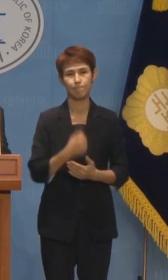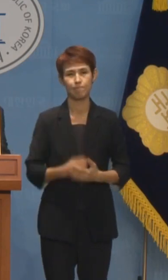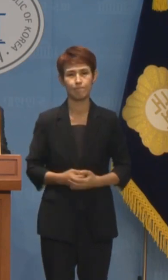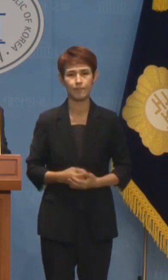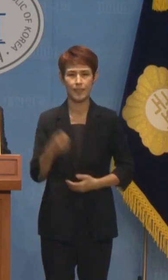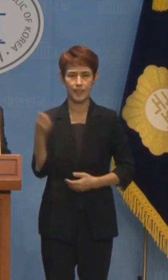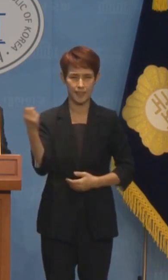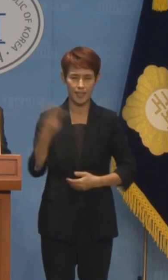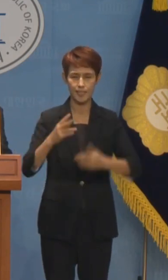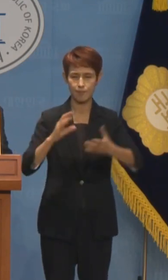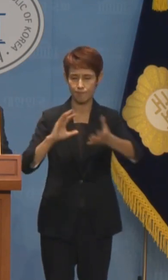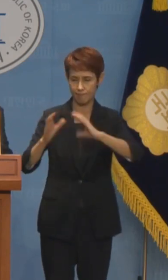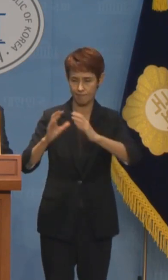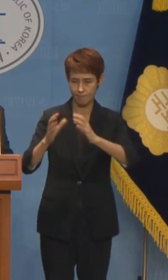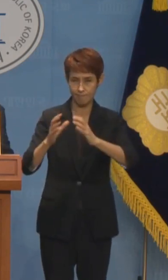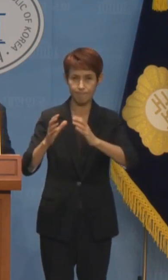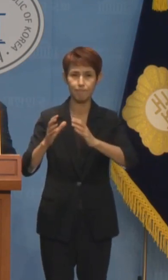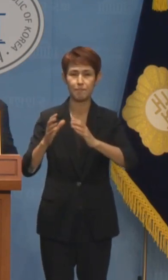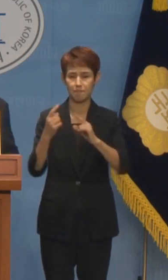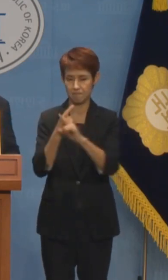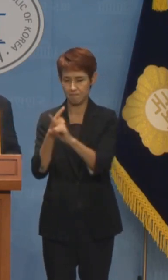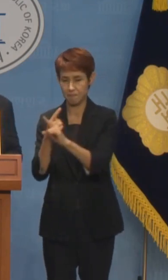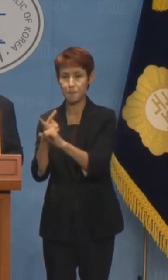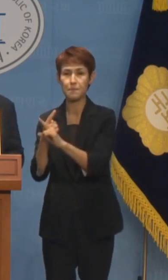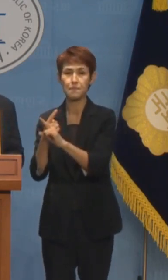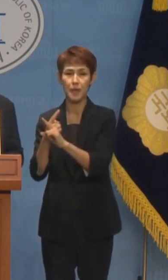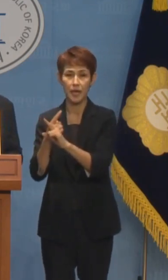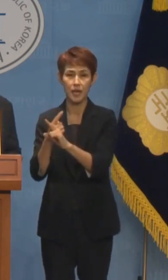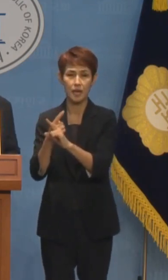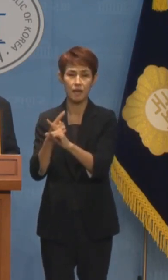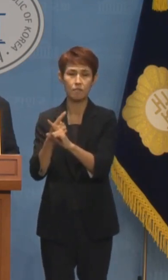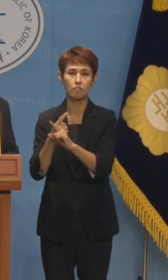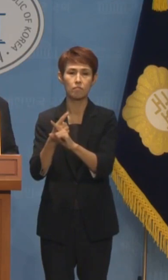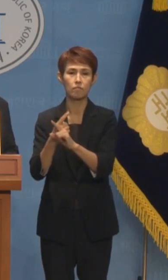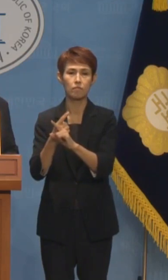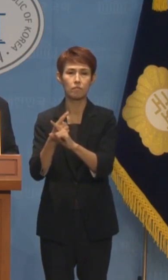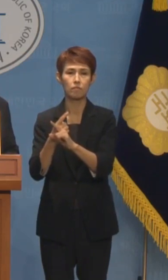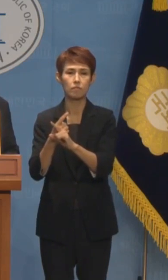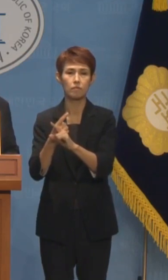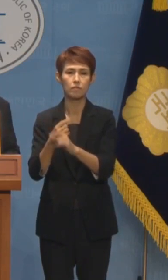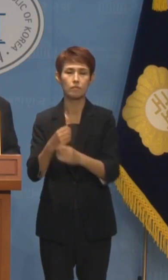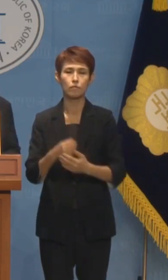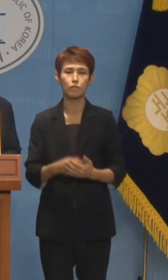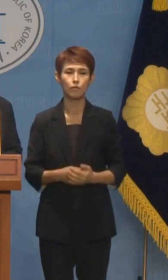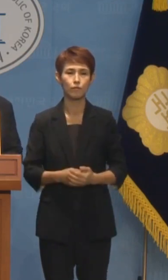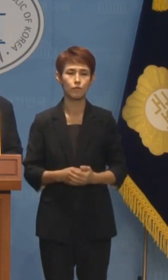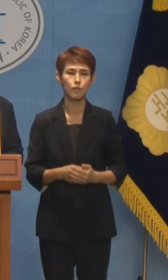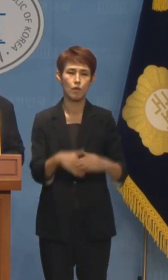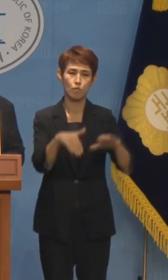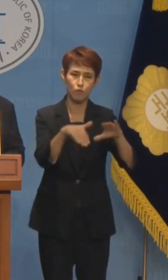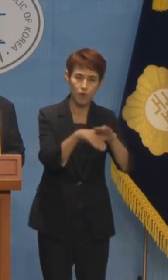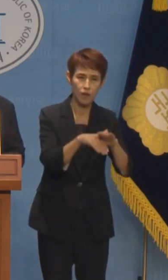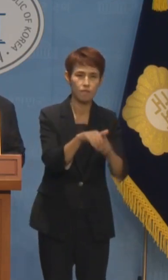한번 논의가 되고 더 보강이 돼서 실질적인 정치적인 군사적인 문화적인